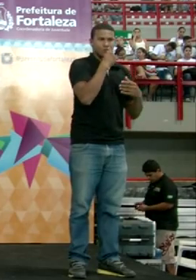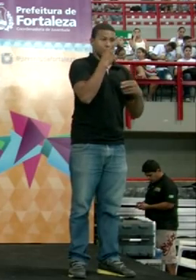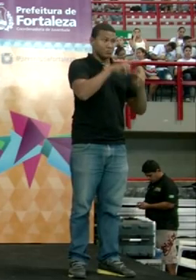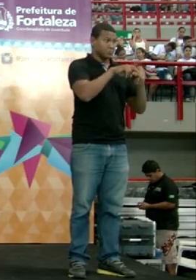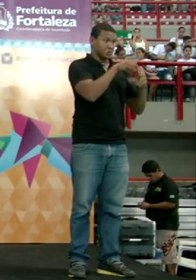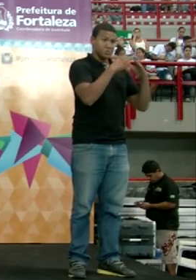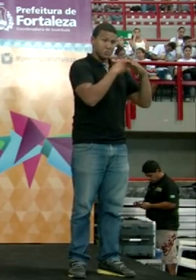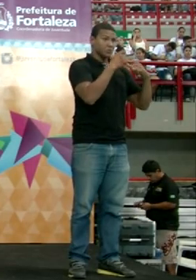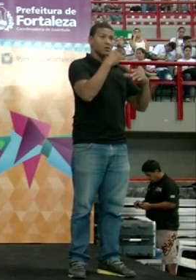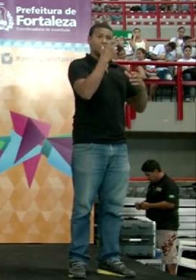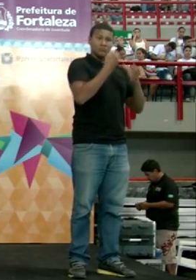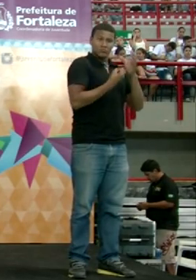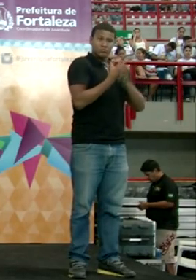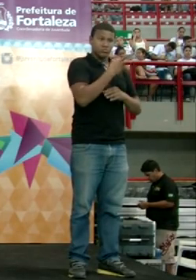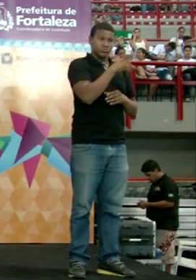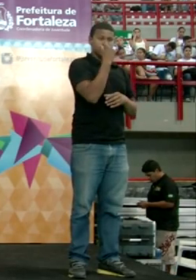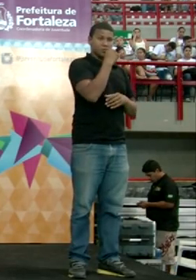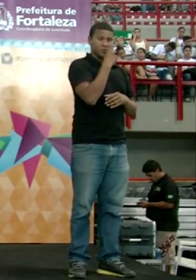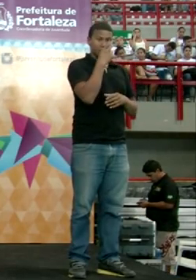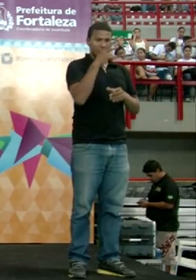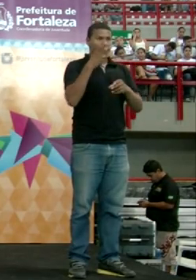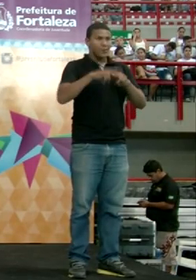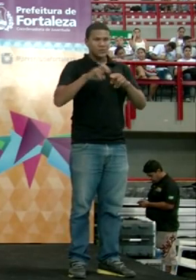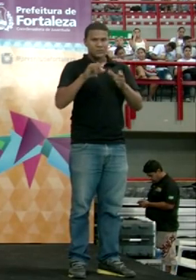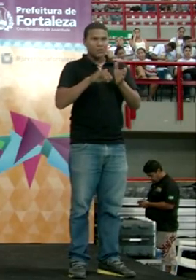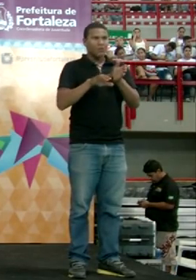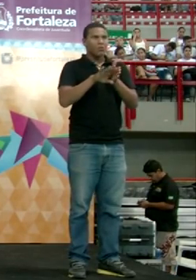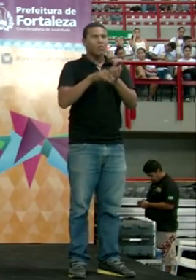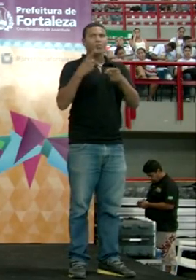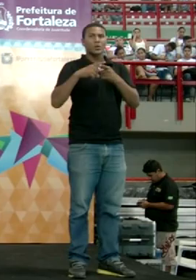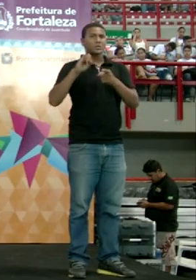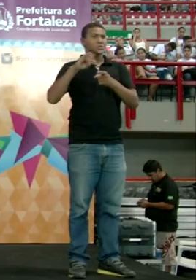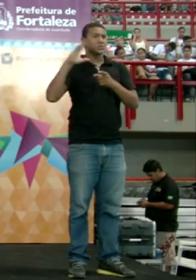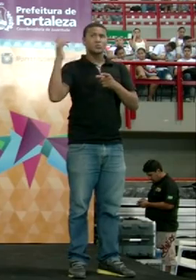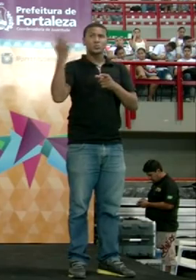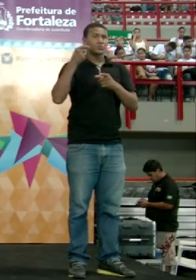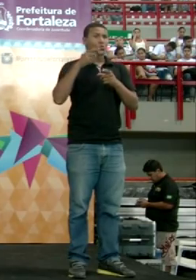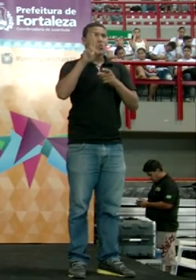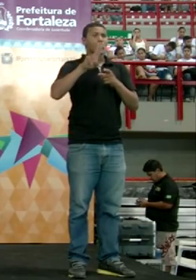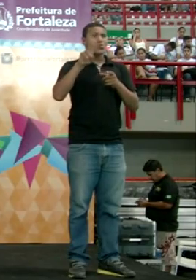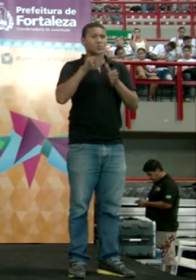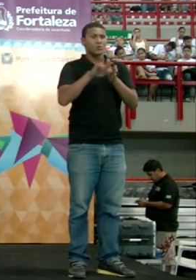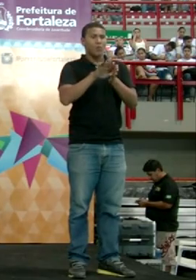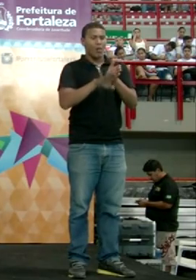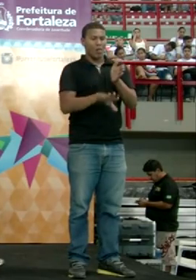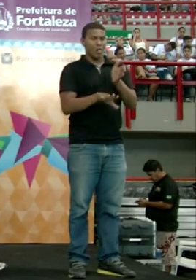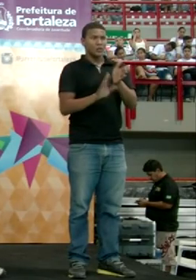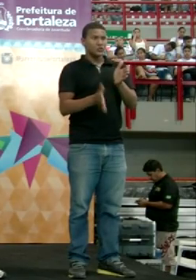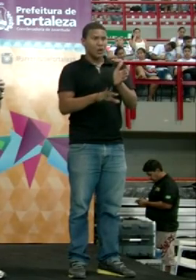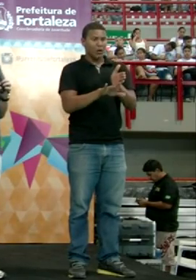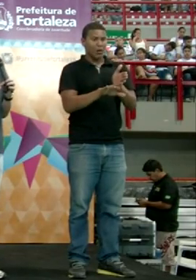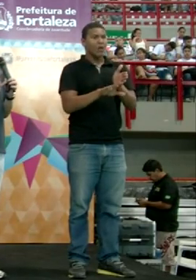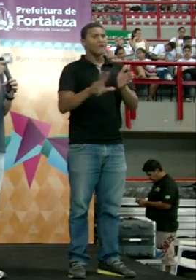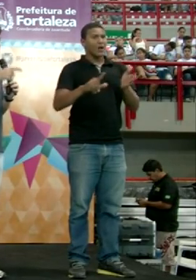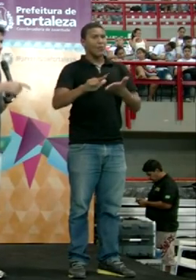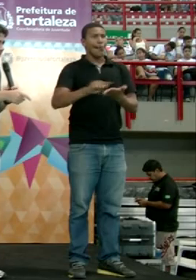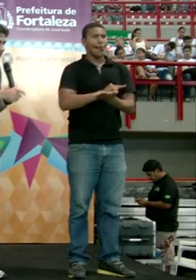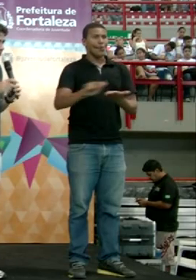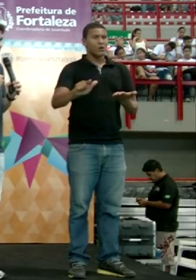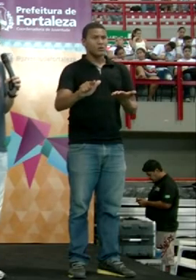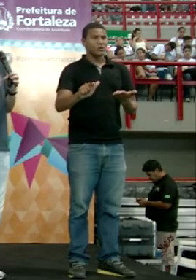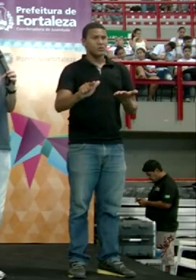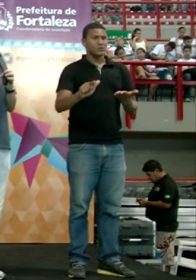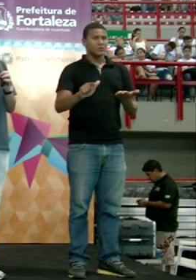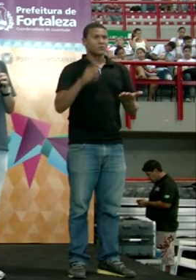energia, diminui a produção da hidrelétrica, senão vai faltar água na hidrelétrica. Só que como essa termoelétrica é mais cara, nós